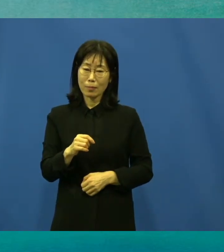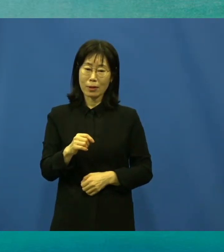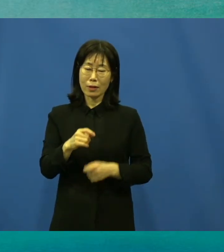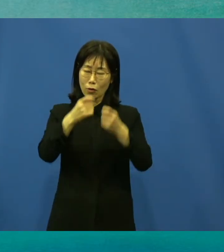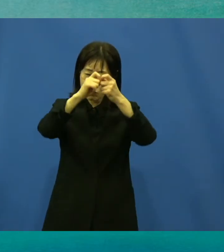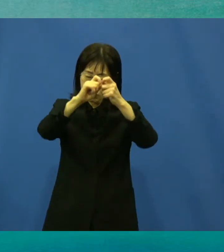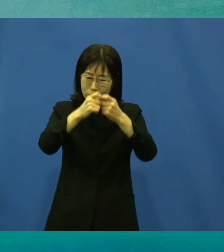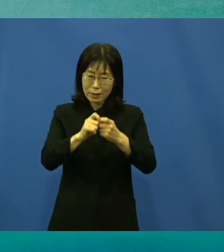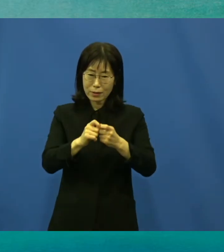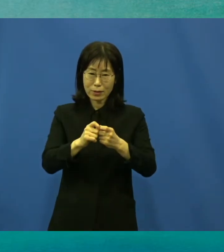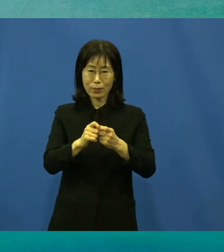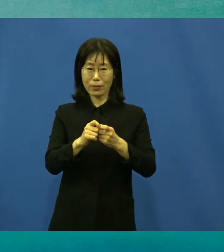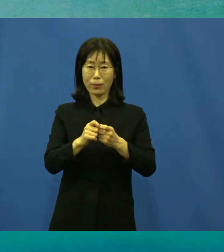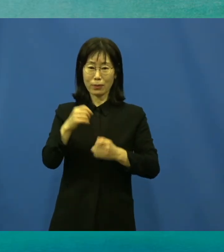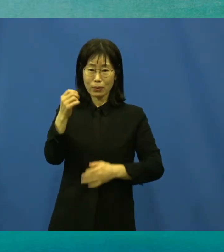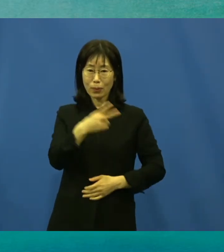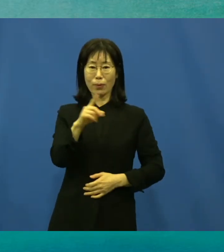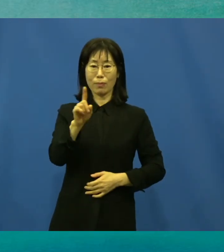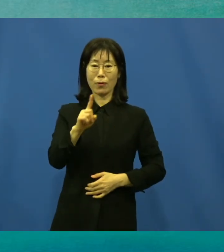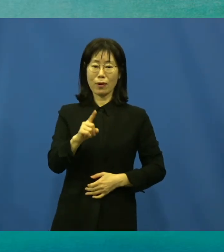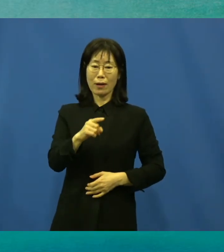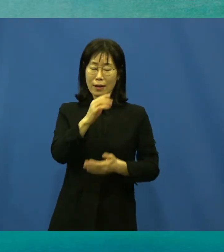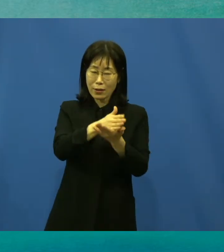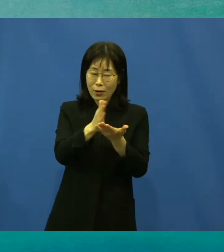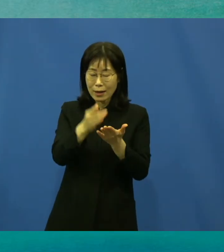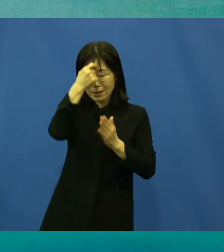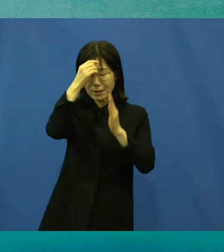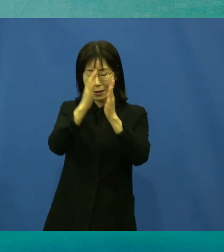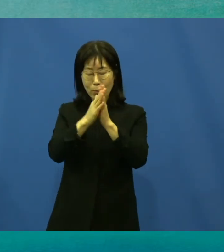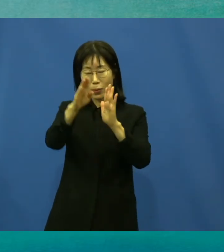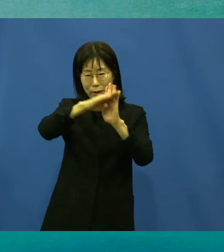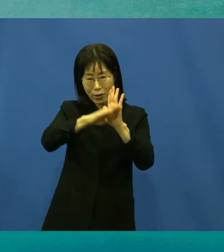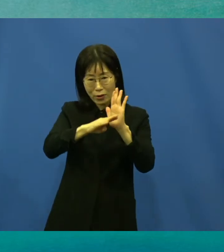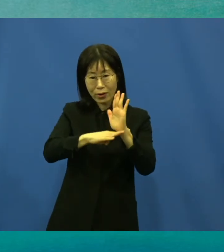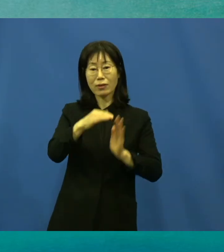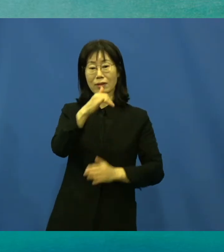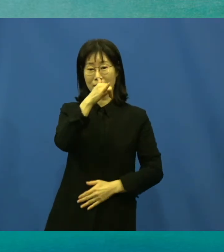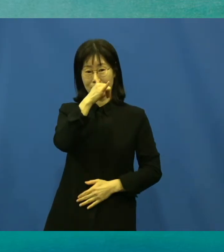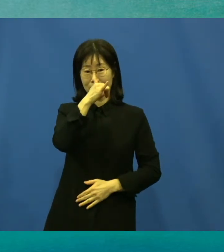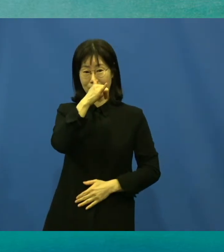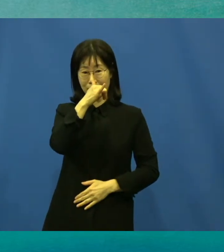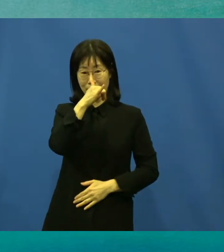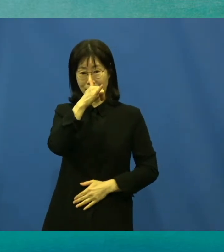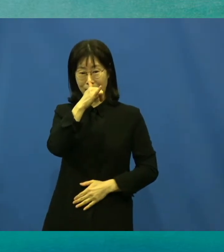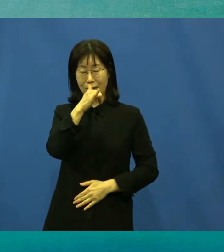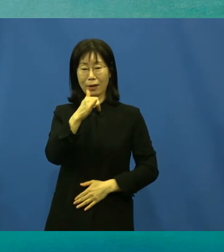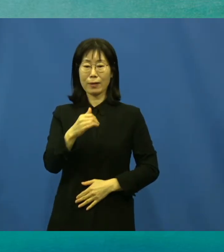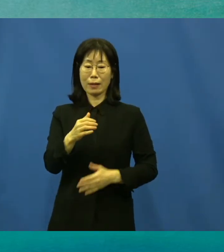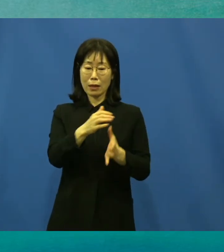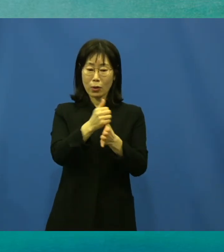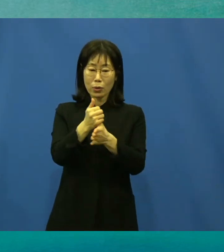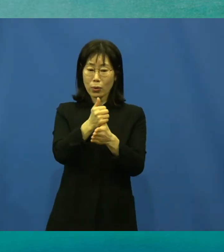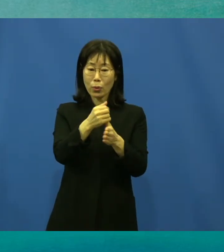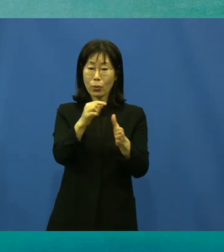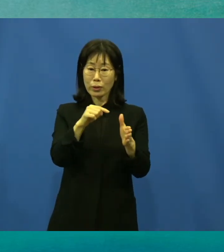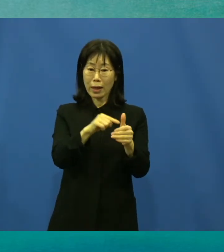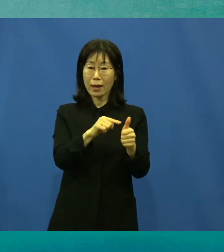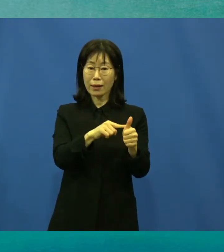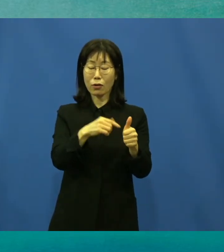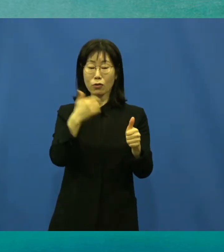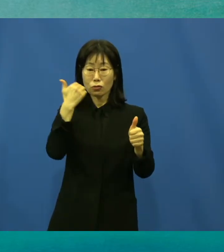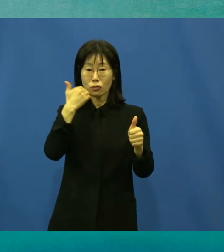자, 이것을 보면 요나는 본래 기도를 아는 사람이었습니다. 그런데 어느 순간